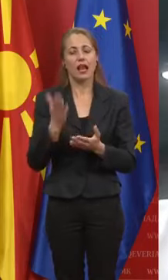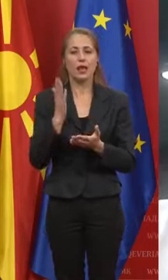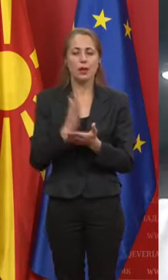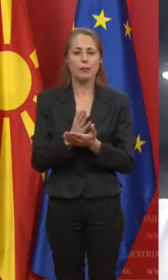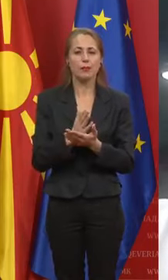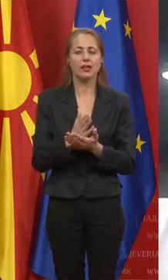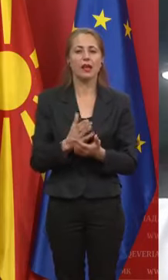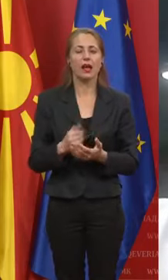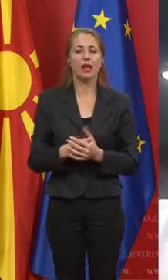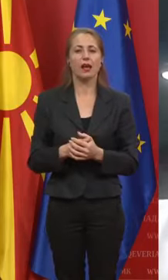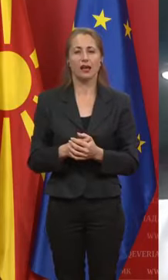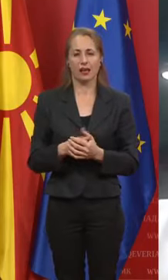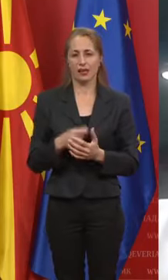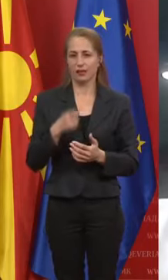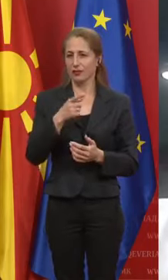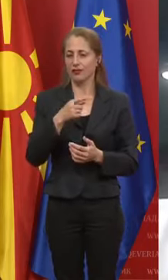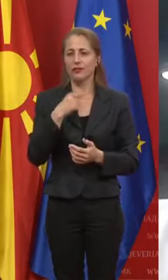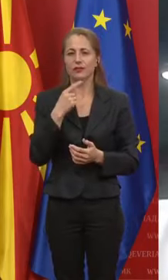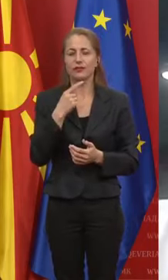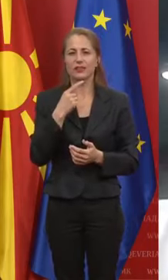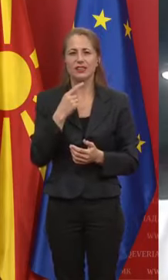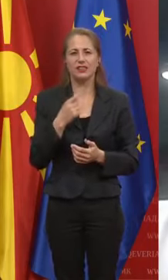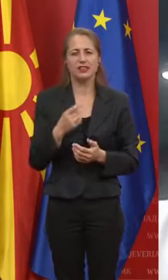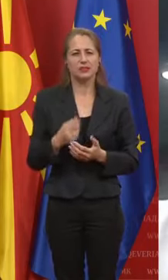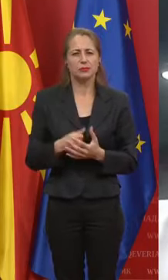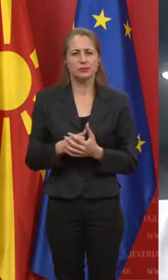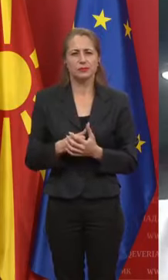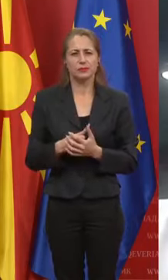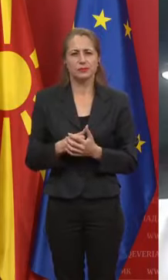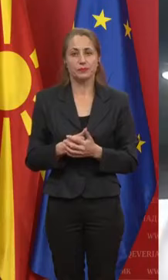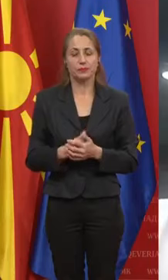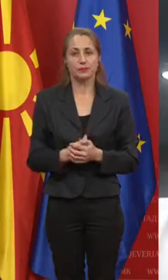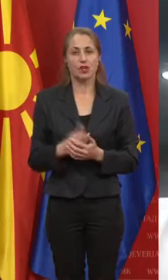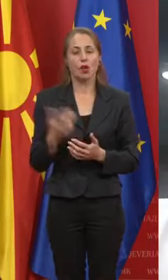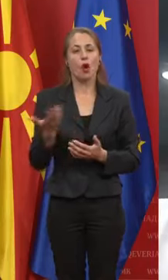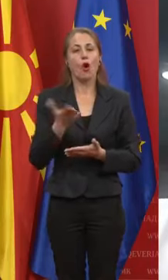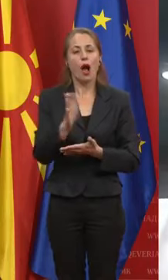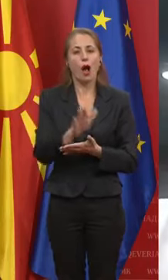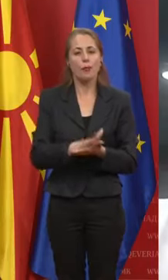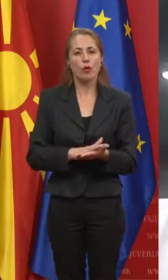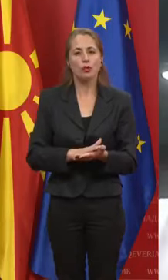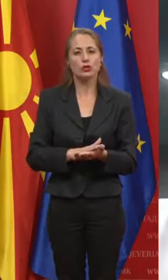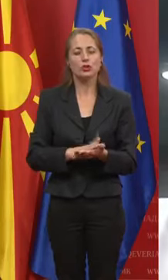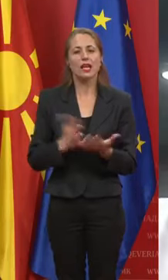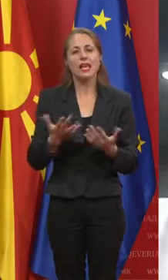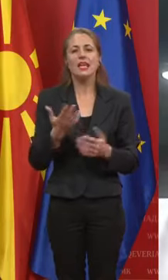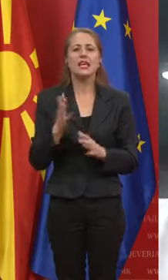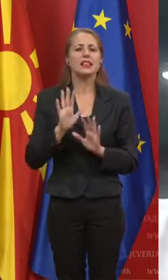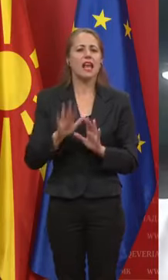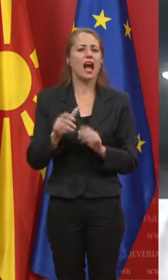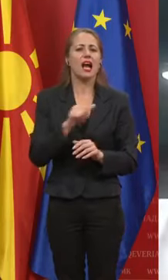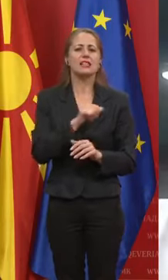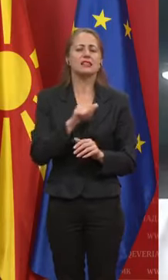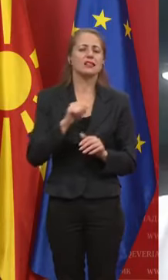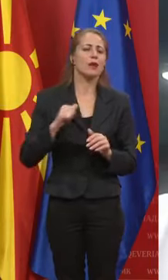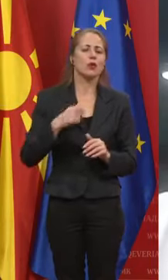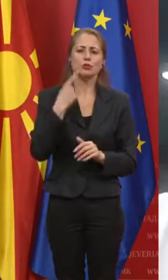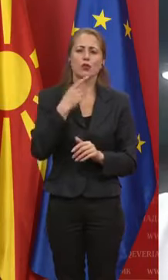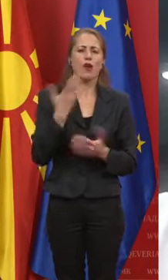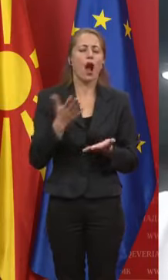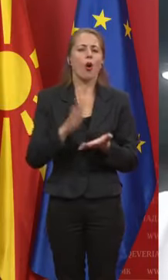мерка која што веќе или остали е мерка која што веќе е преземена и знаете кога ќе почне или само го кажате тоа како пример ако не